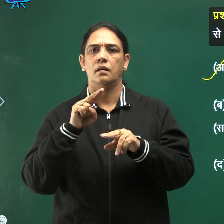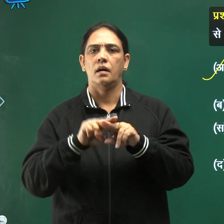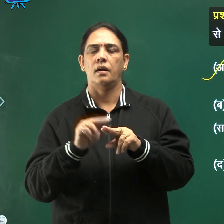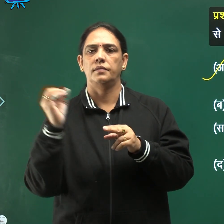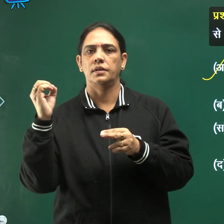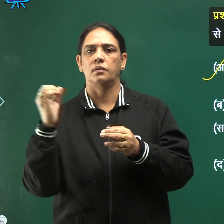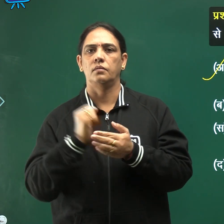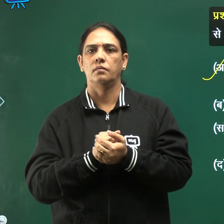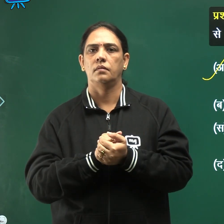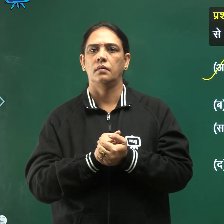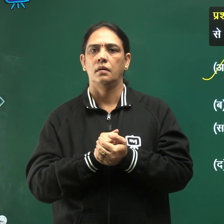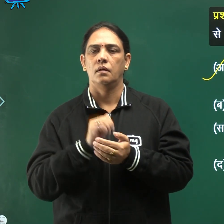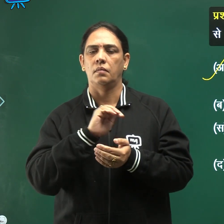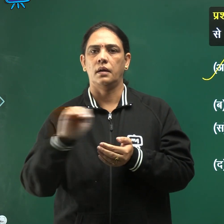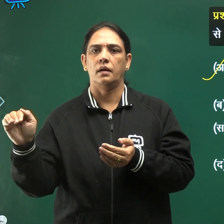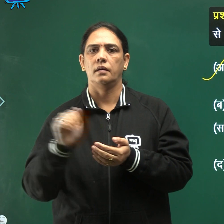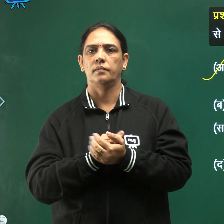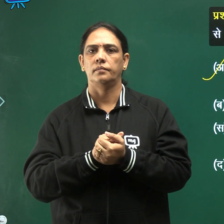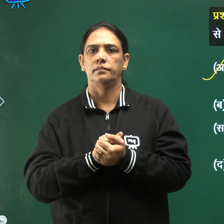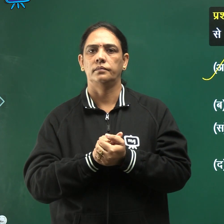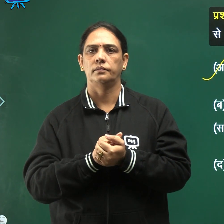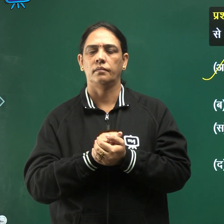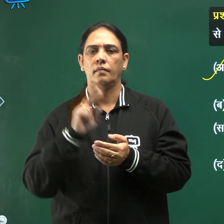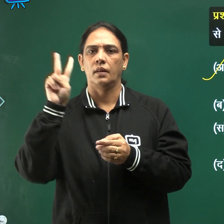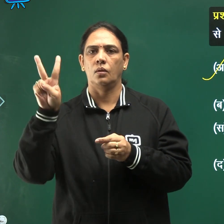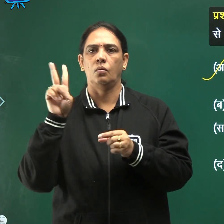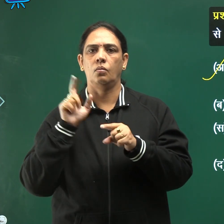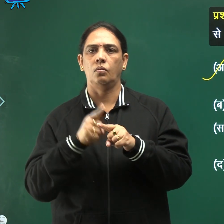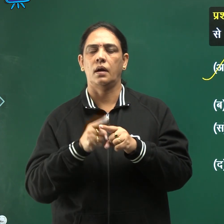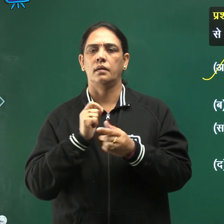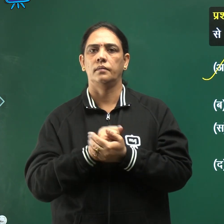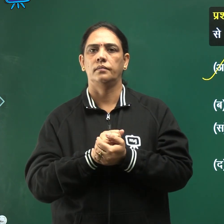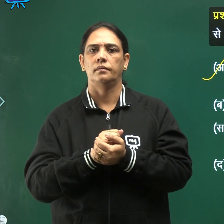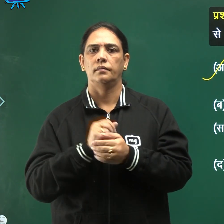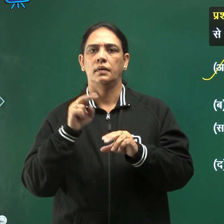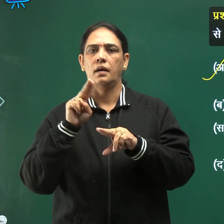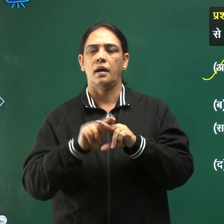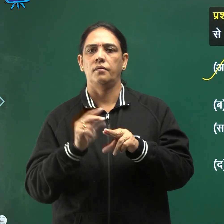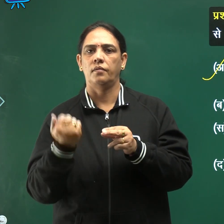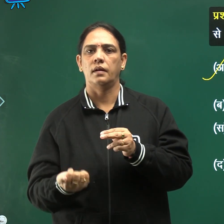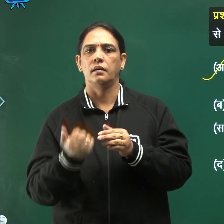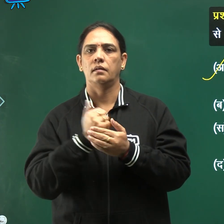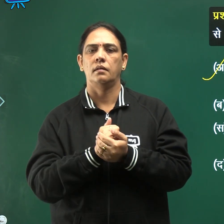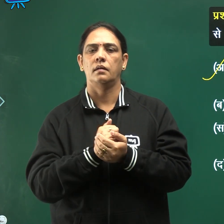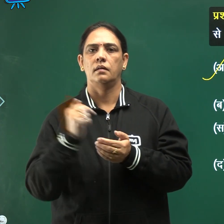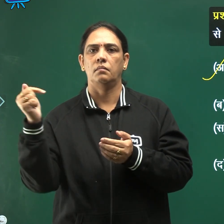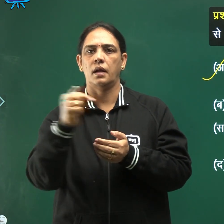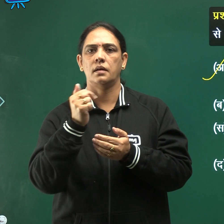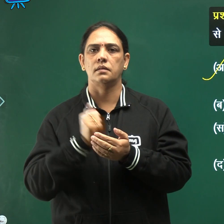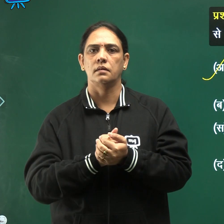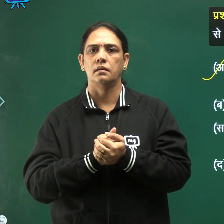F0 बटे 2 गुणा F1